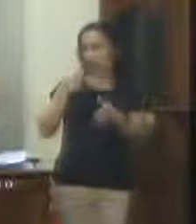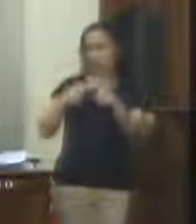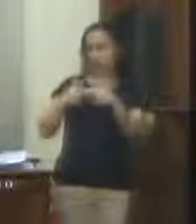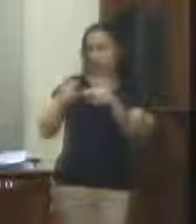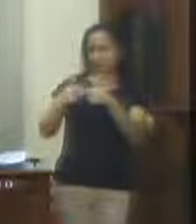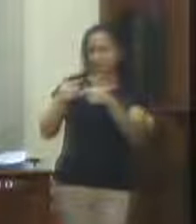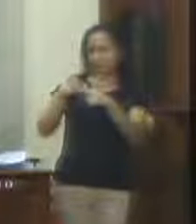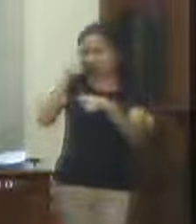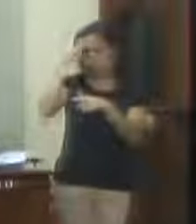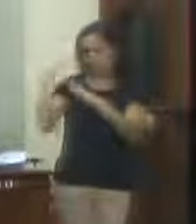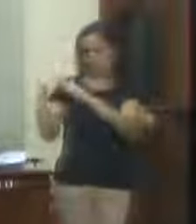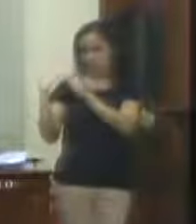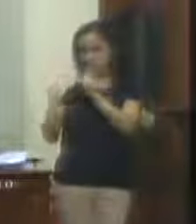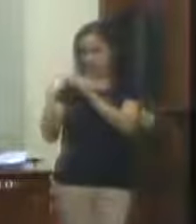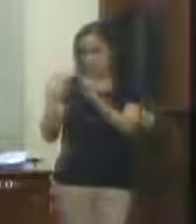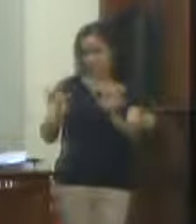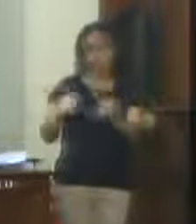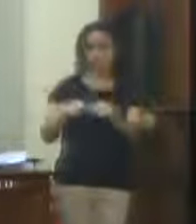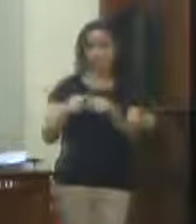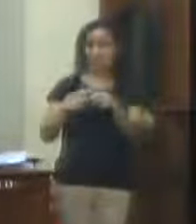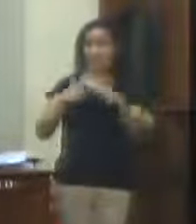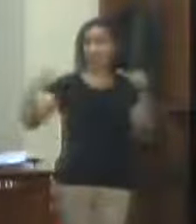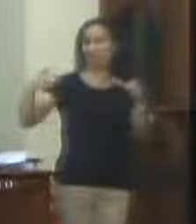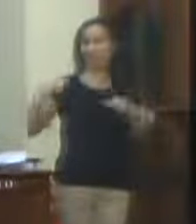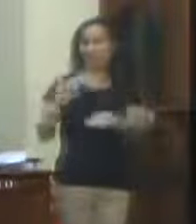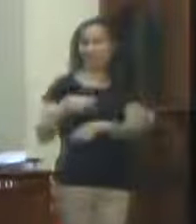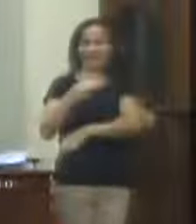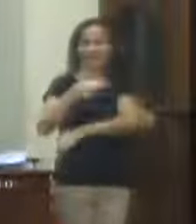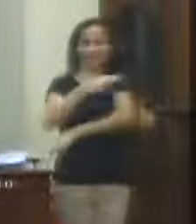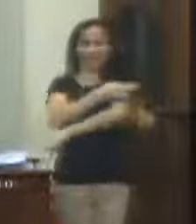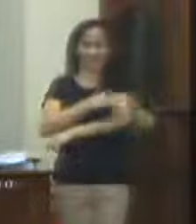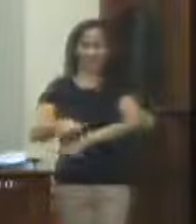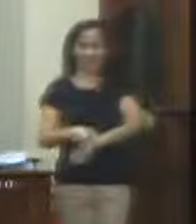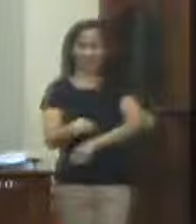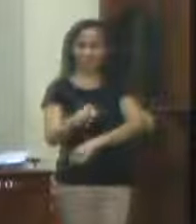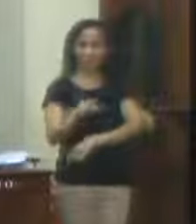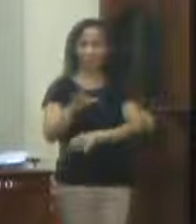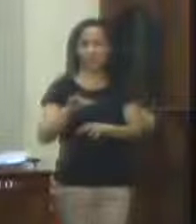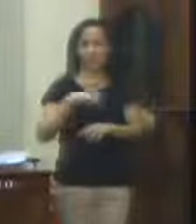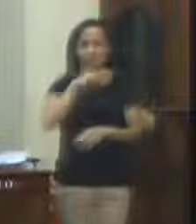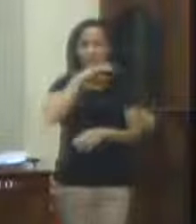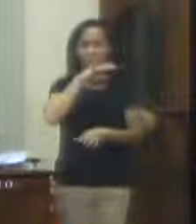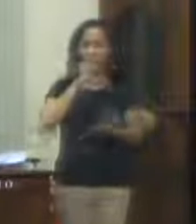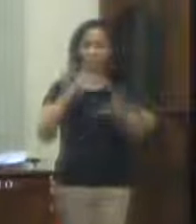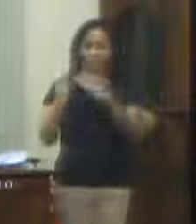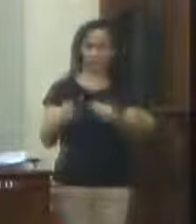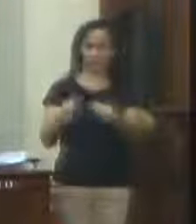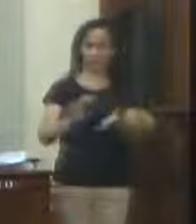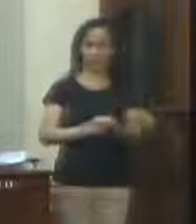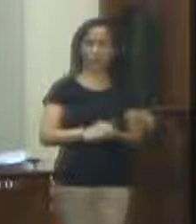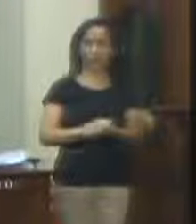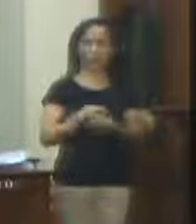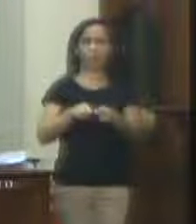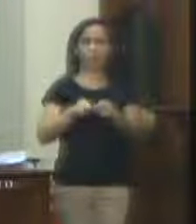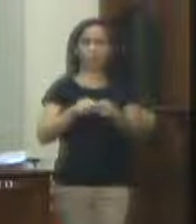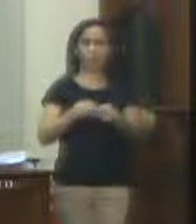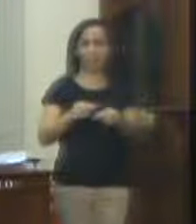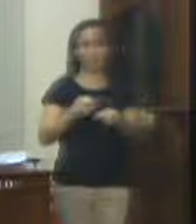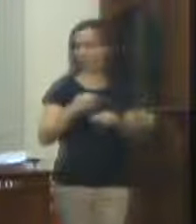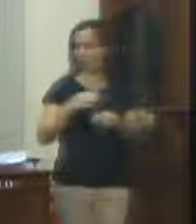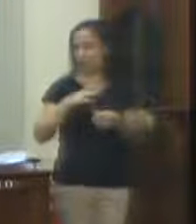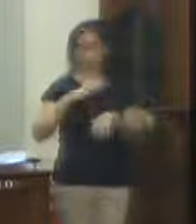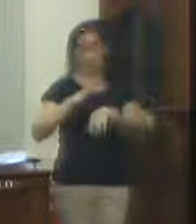aos munícipes, inclusive proliferação de insetos como mosquitos transmissores da dengue, roedores e animais peçonhentos, podendo transmitir inúmeras